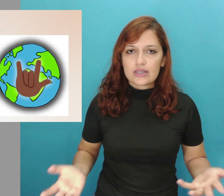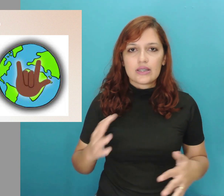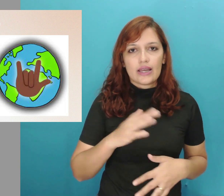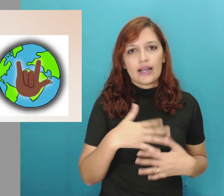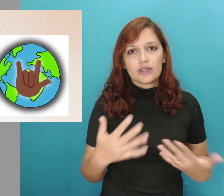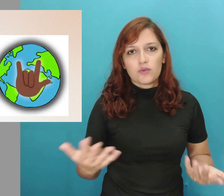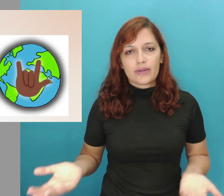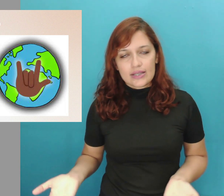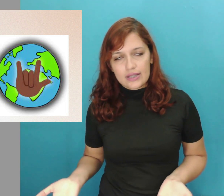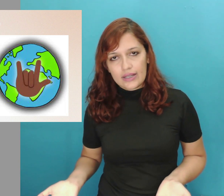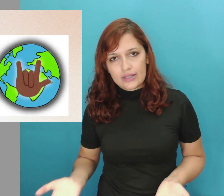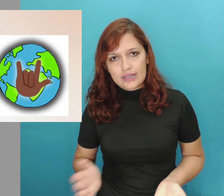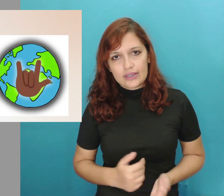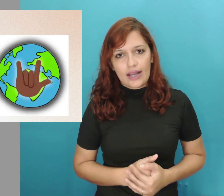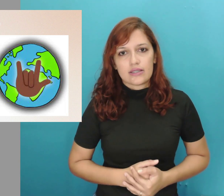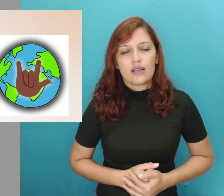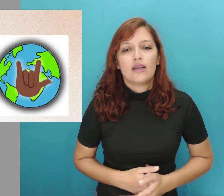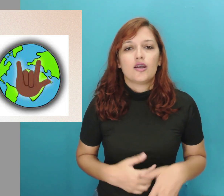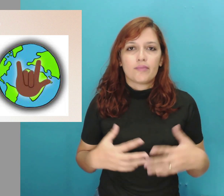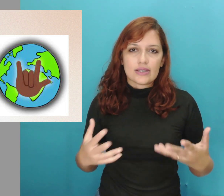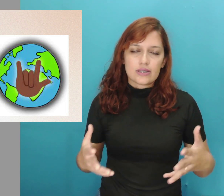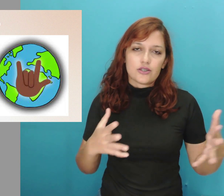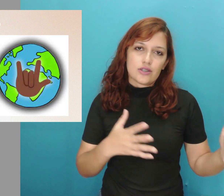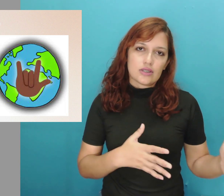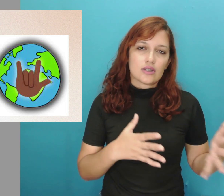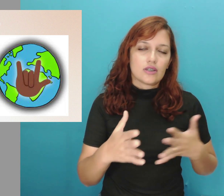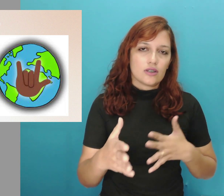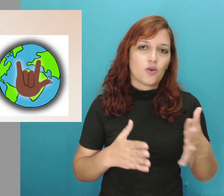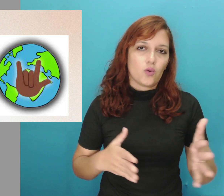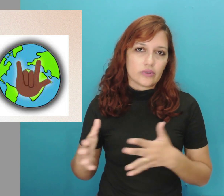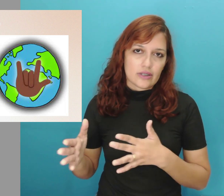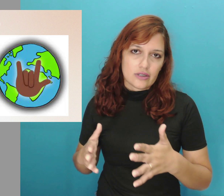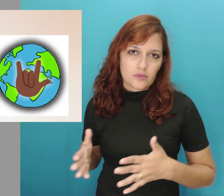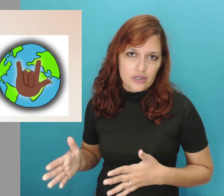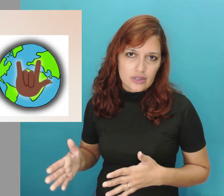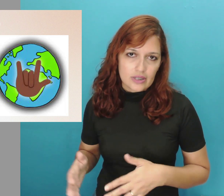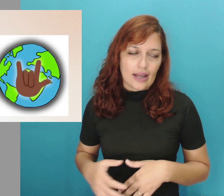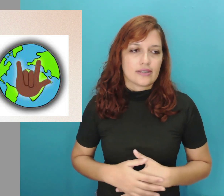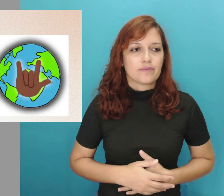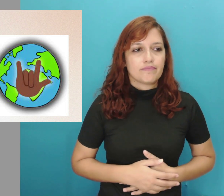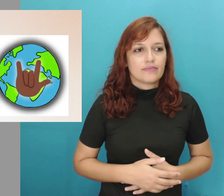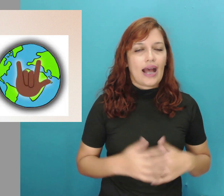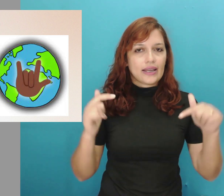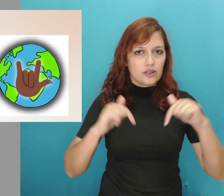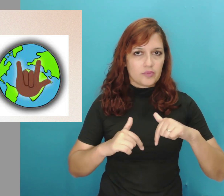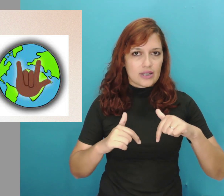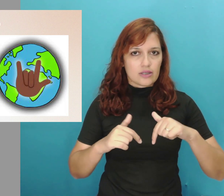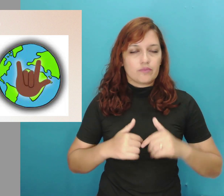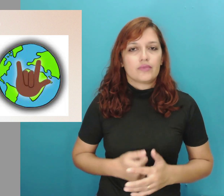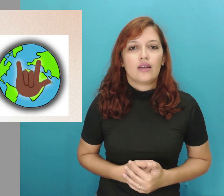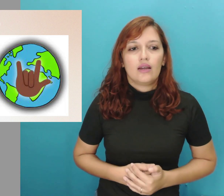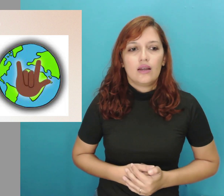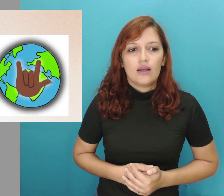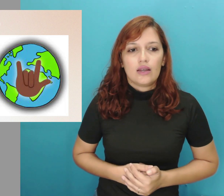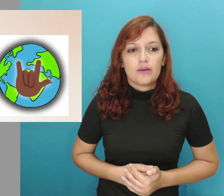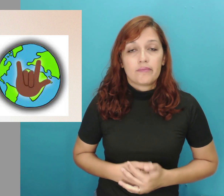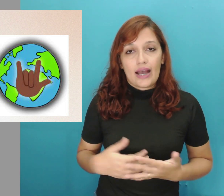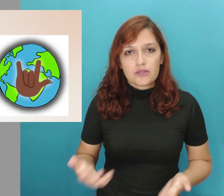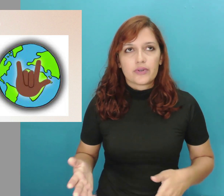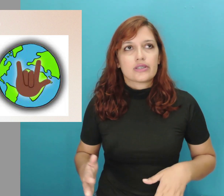que é a língua brasileira de sinais. Mas existem sim outras línguas de sinais aqui no Brasil. Mas, por exemplo,